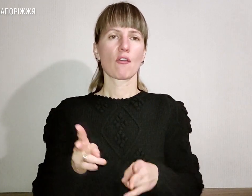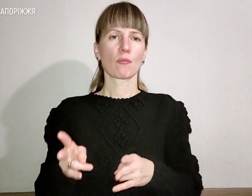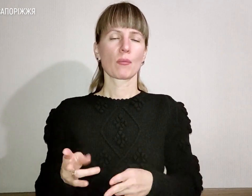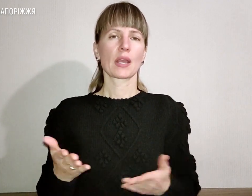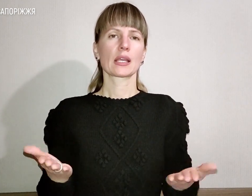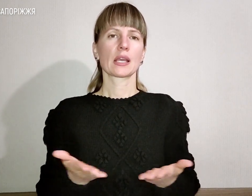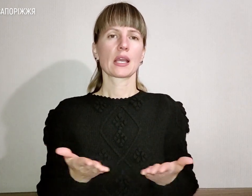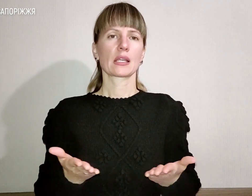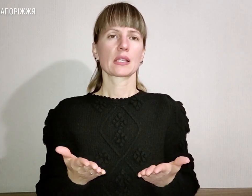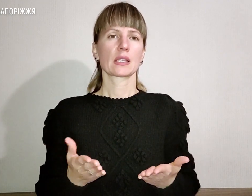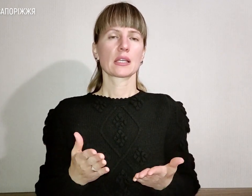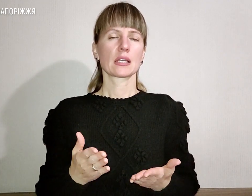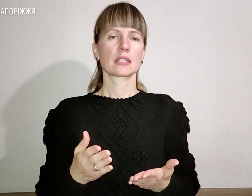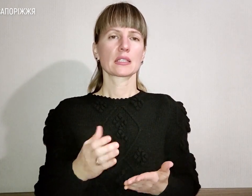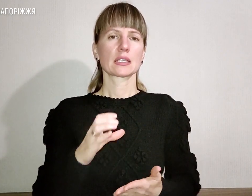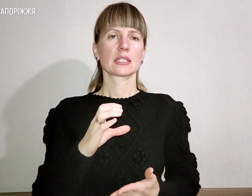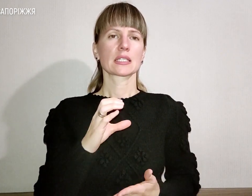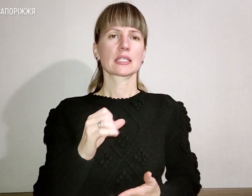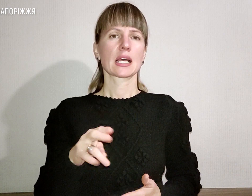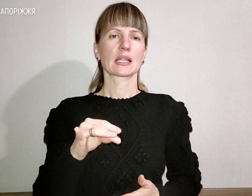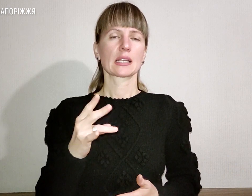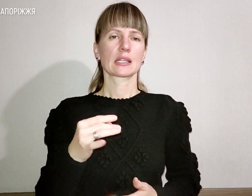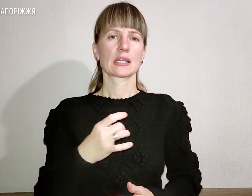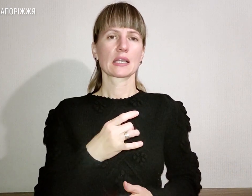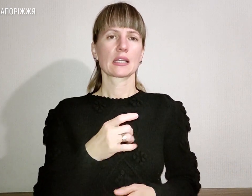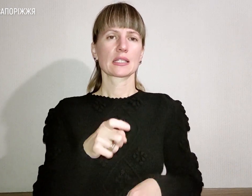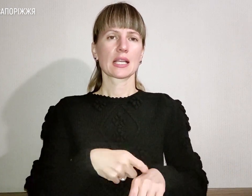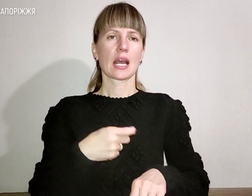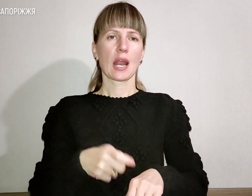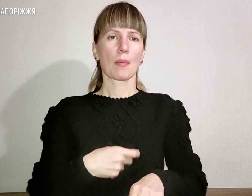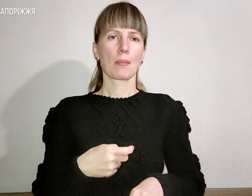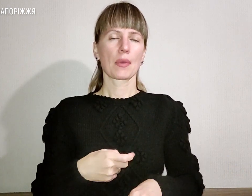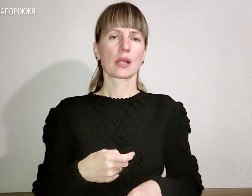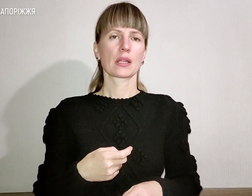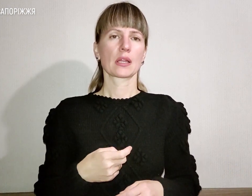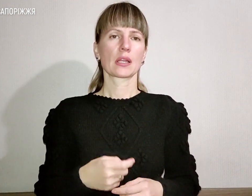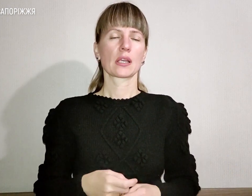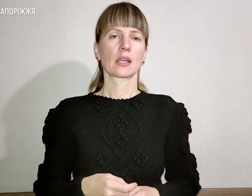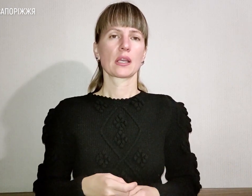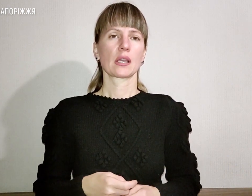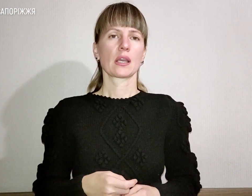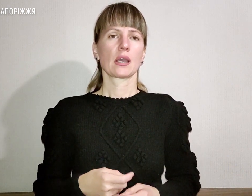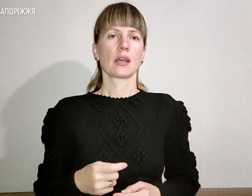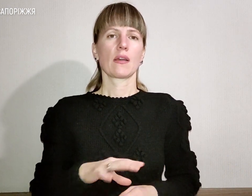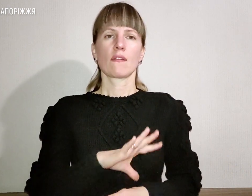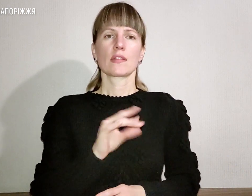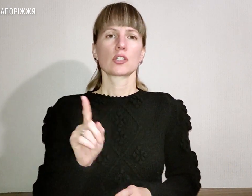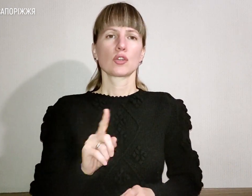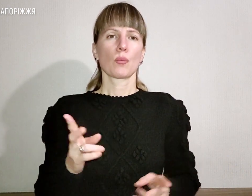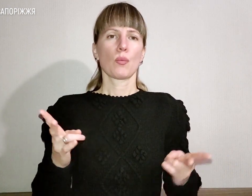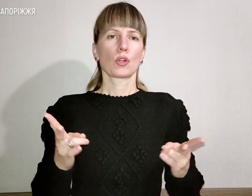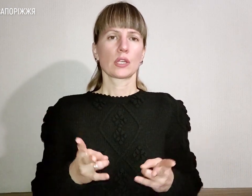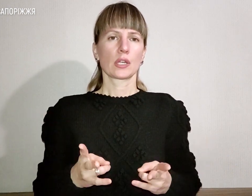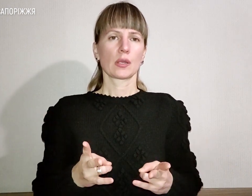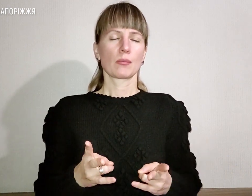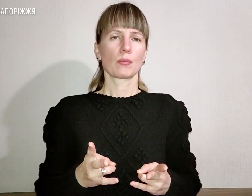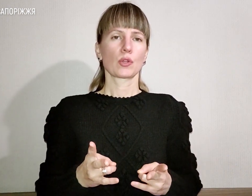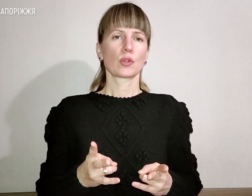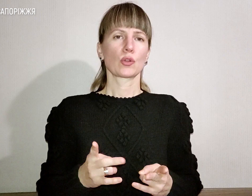якісь ссадини, царапини, подряпини. Тобто, в принципі, все, що потрібно, знаєте, як щось сталося,